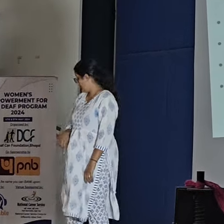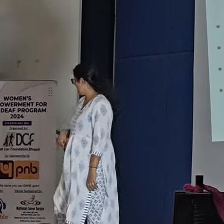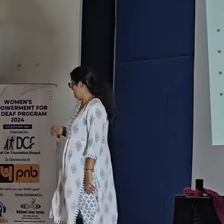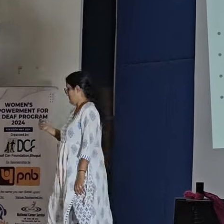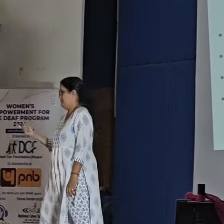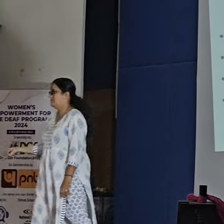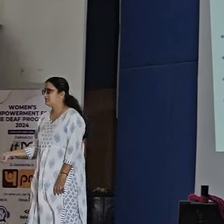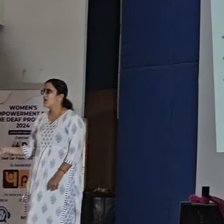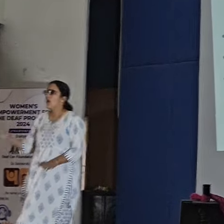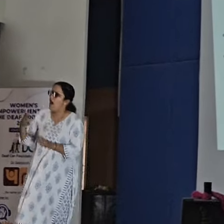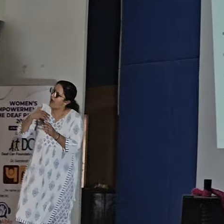अगर